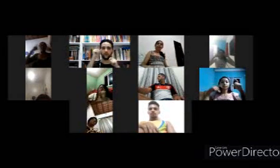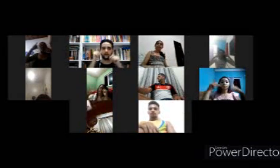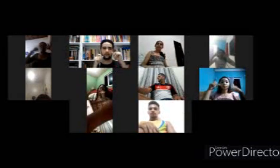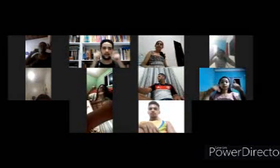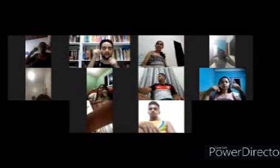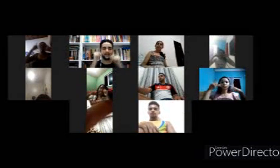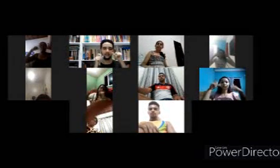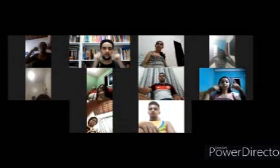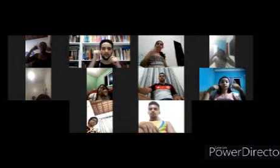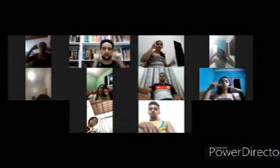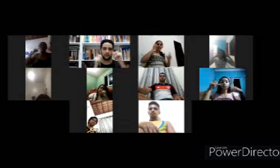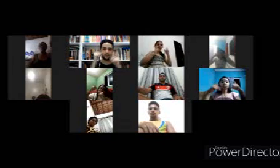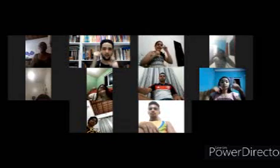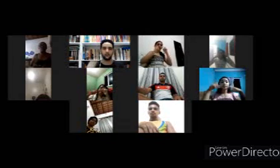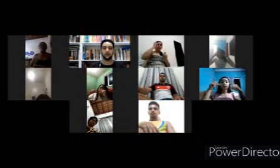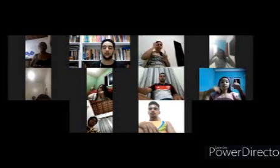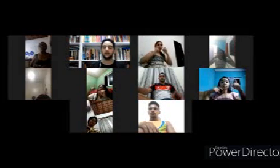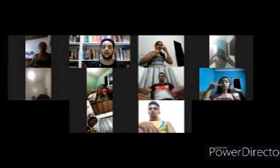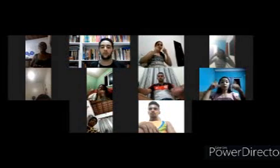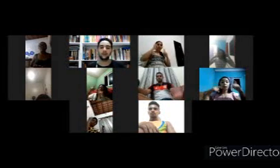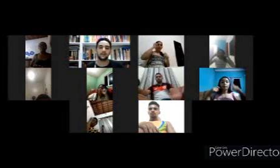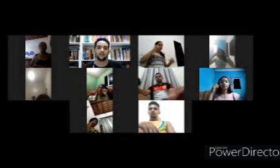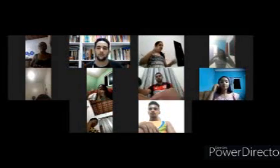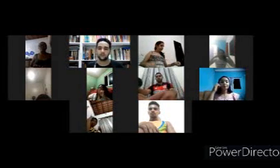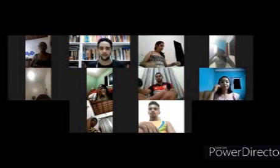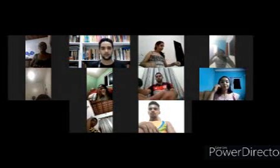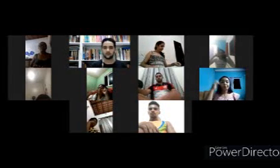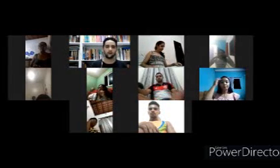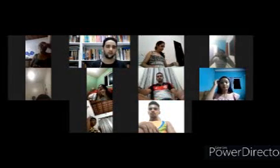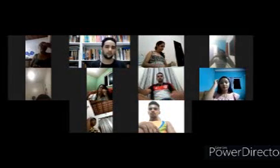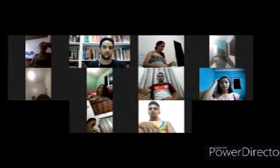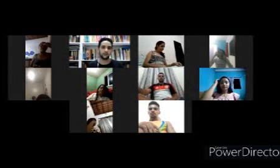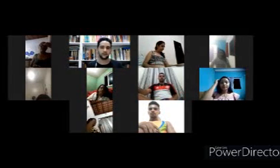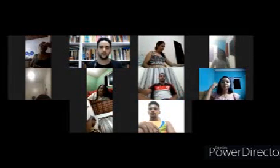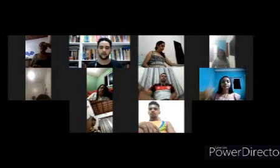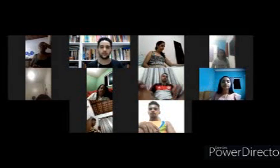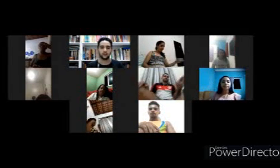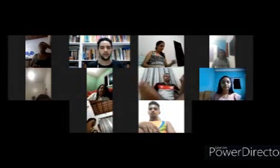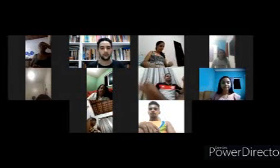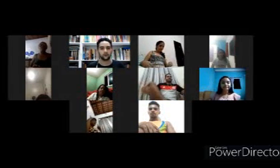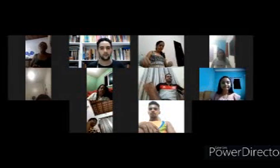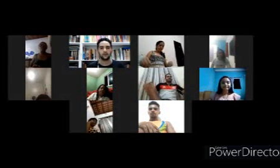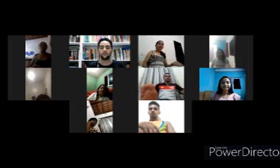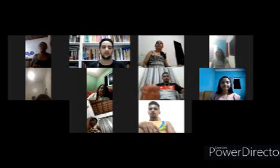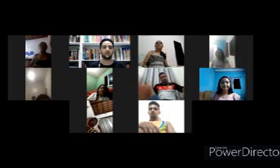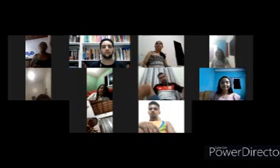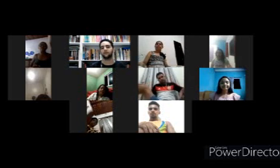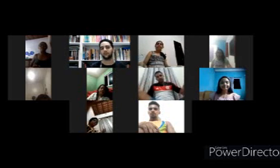falando a palavra expressão facial. Então, eu preciso de expressão facial para poder fazer sinais de sentimentos. Porque se eu não tenho